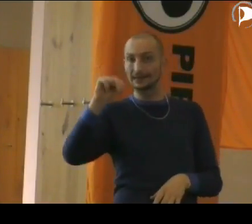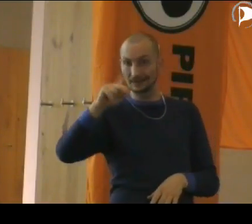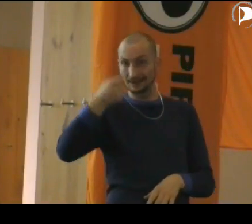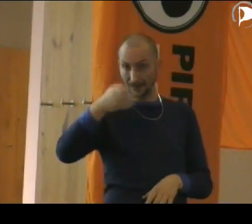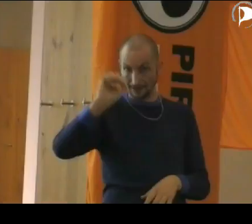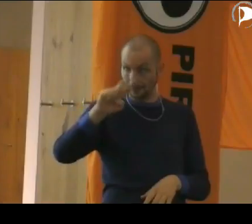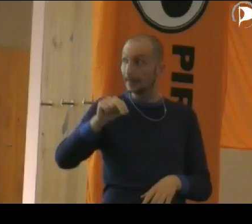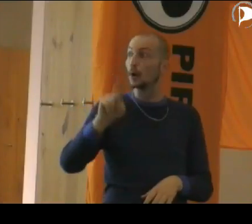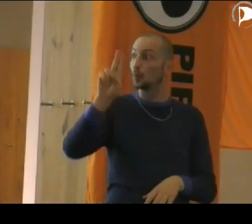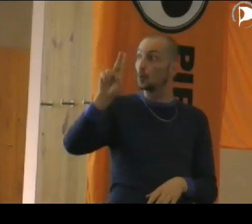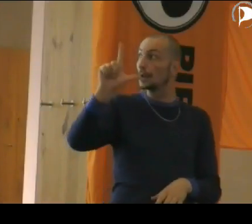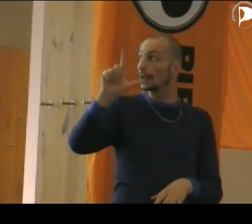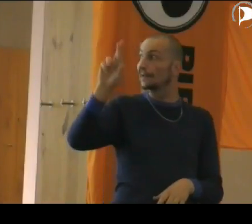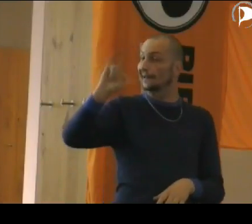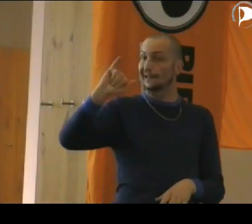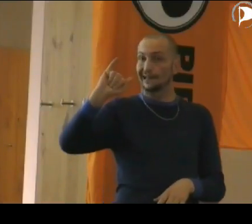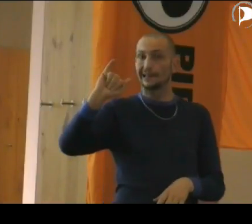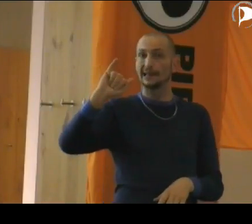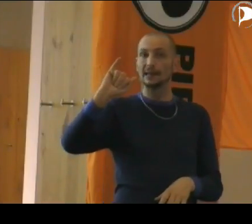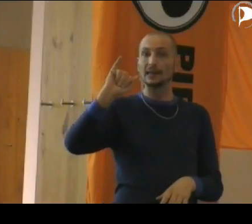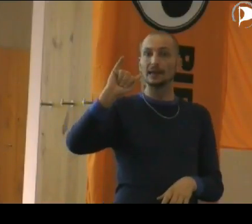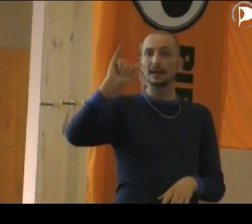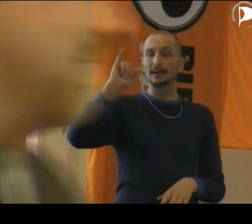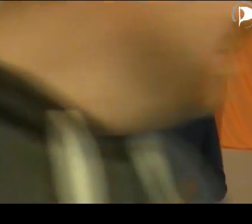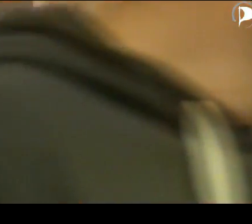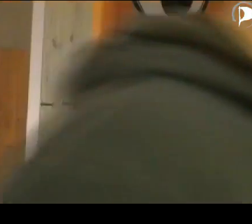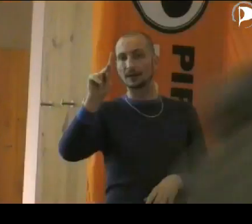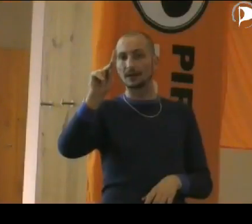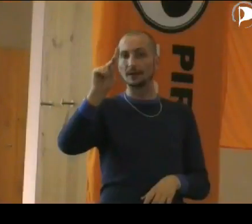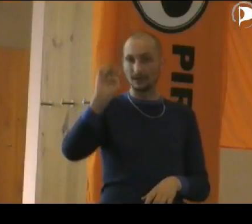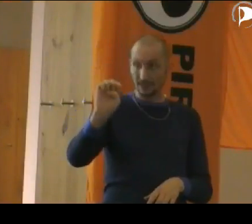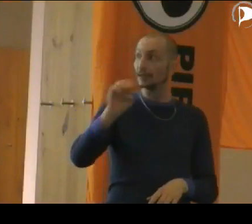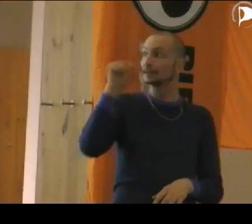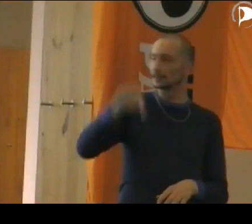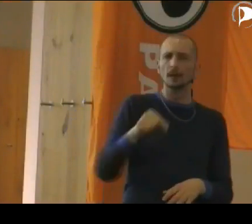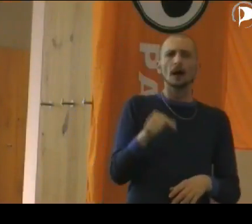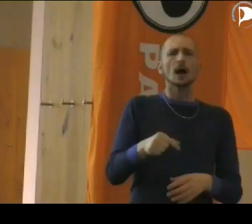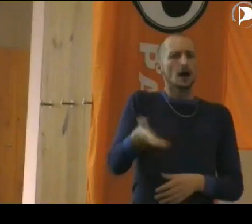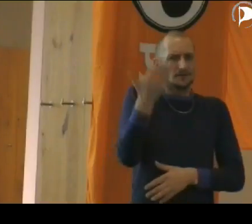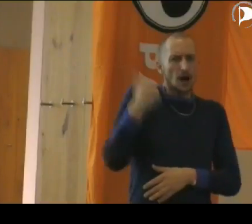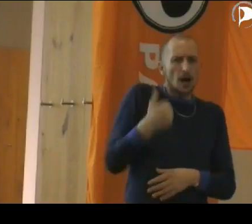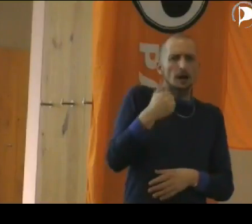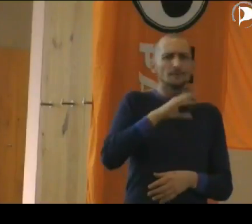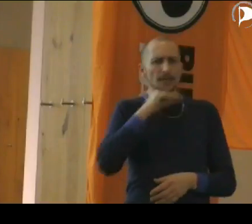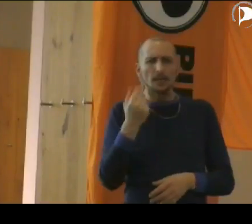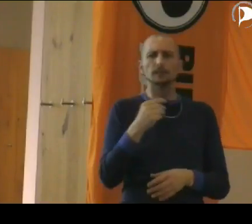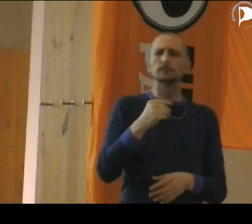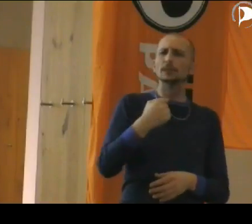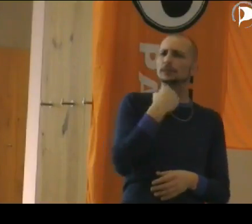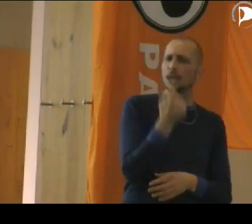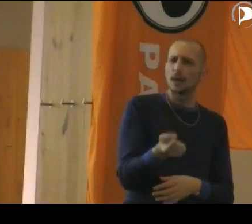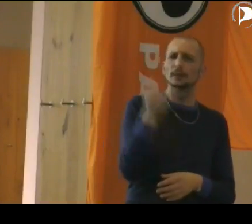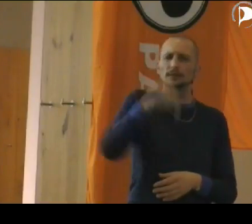2011 überlegt nach dem interesse immer die rede davon war dass es bei den piraten gibt warum doch mal zu zeigen